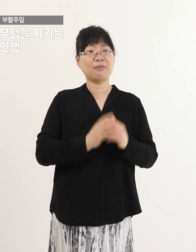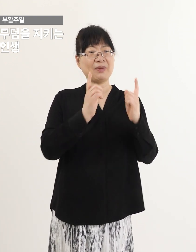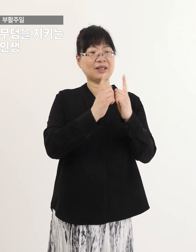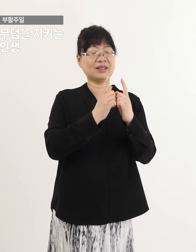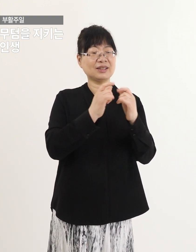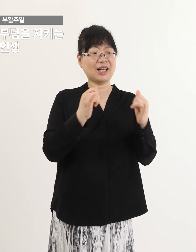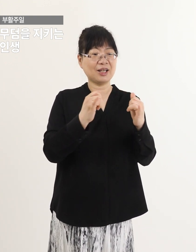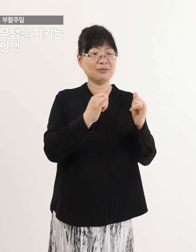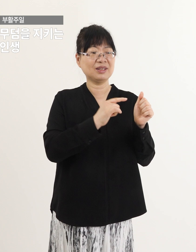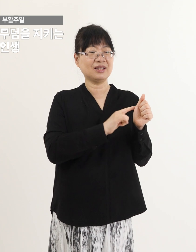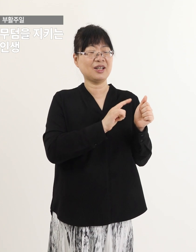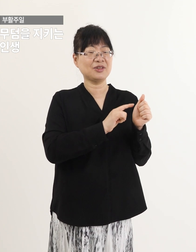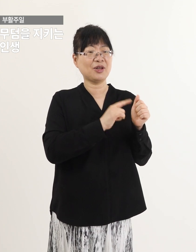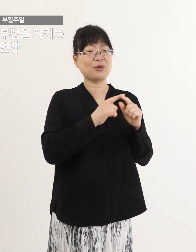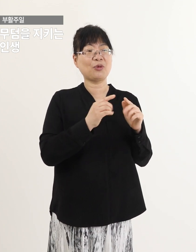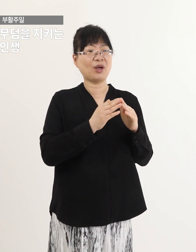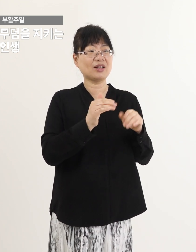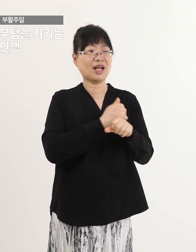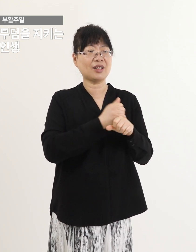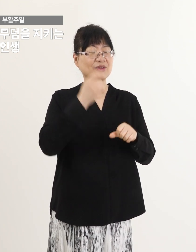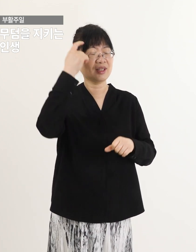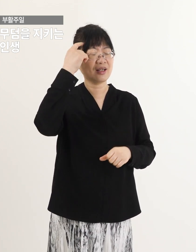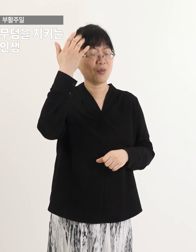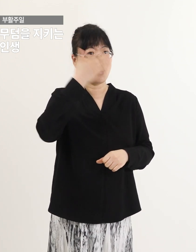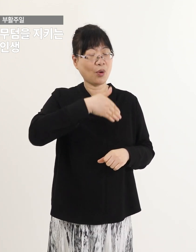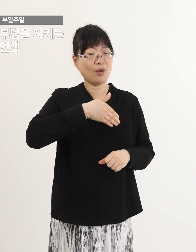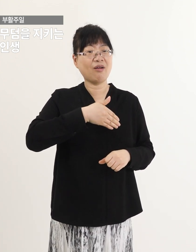교회 다닌 줄 모르고 있었던 겁니다.